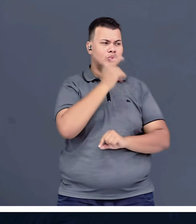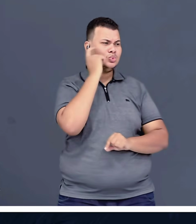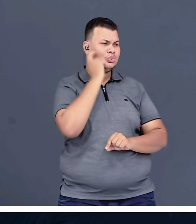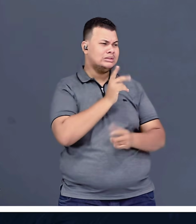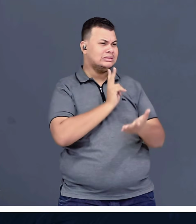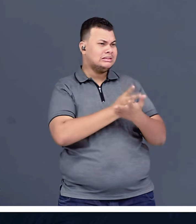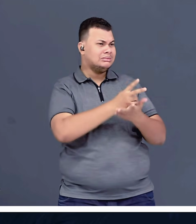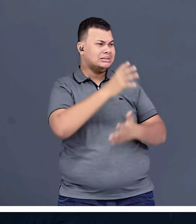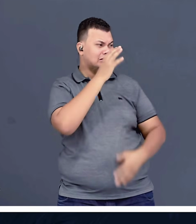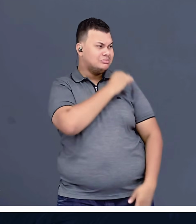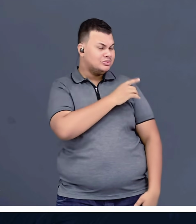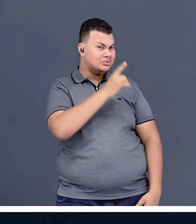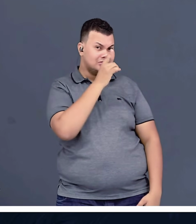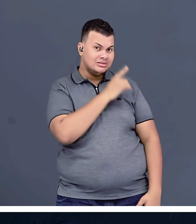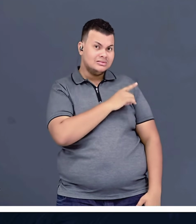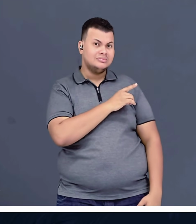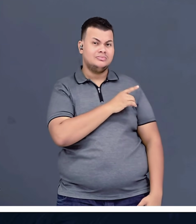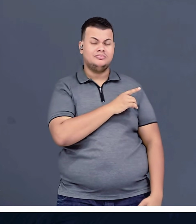fim de semana